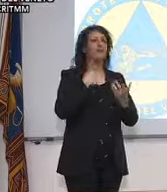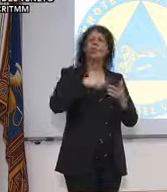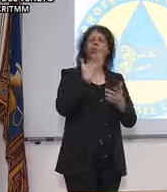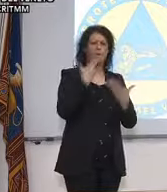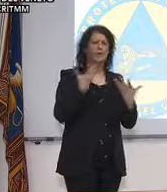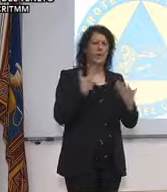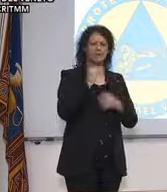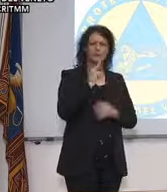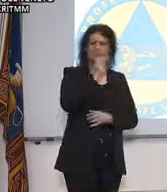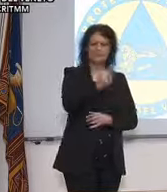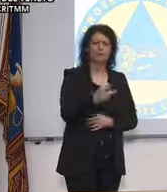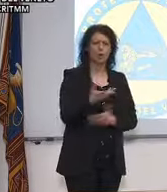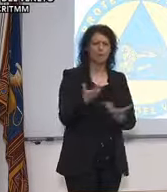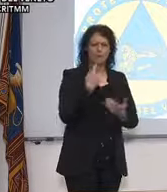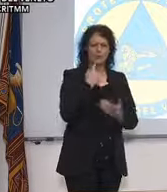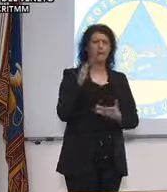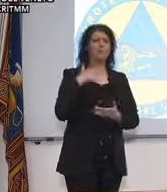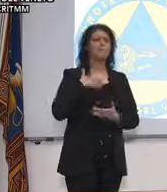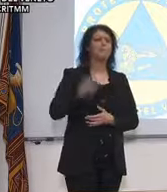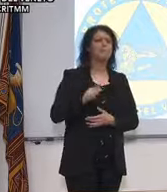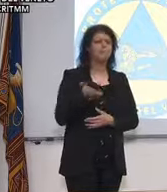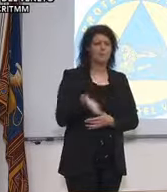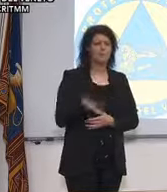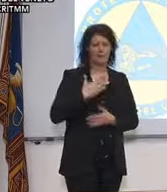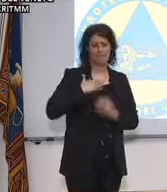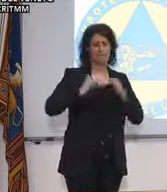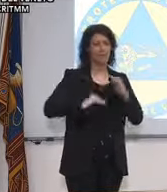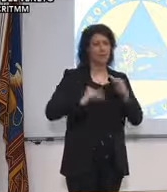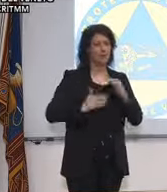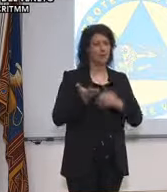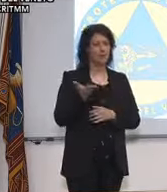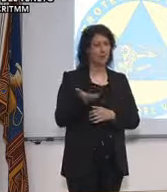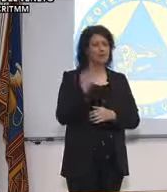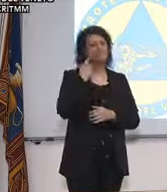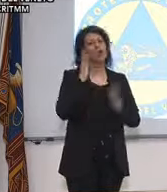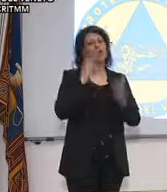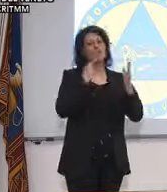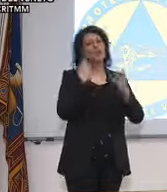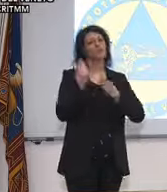risposta ai bambini, ai minori, rispetto alla socialità, al gioco,